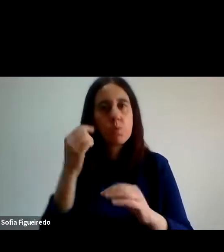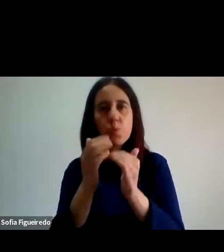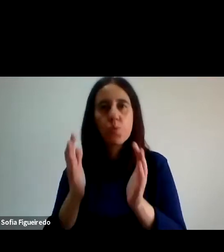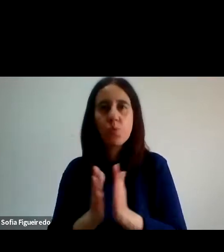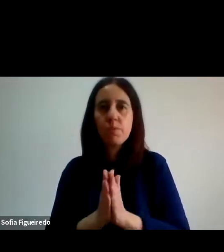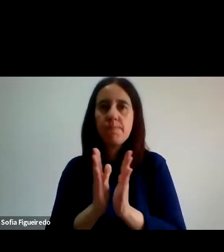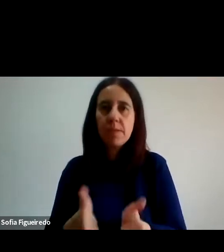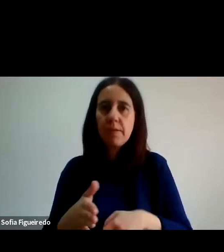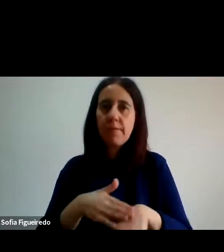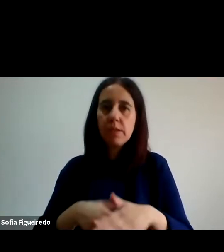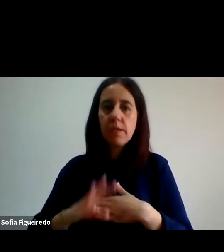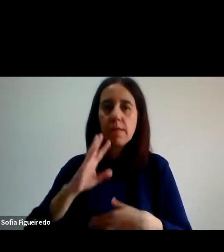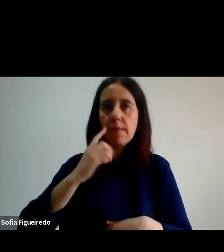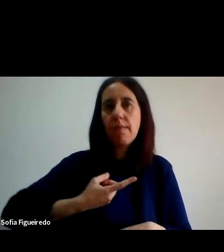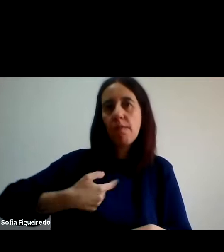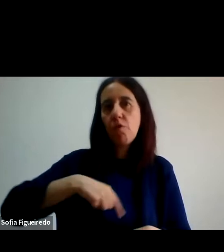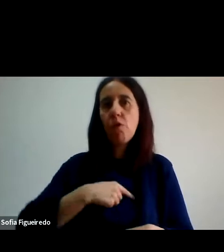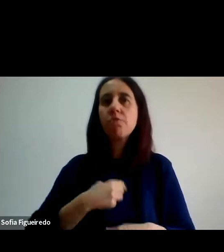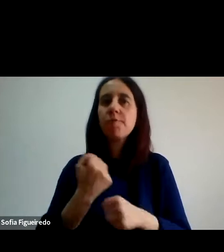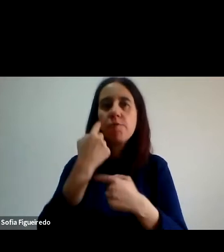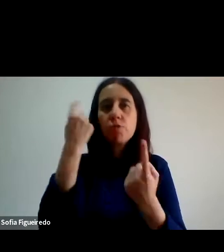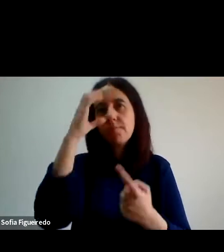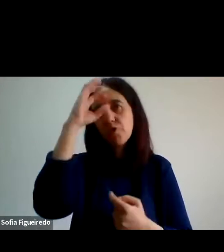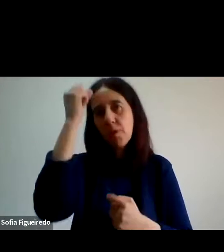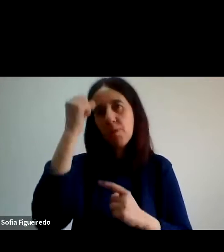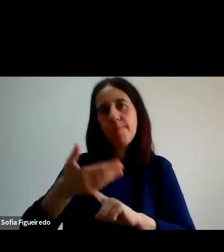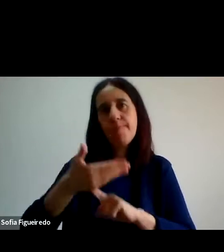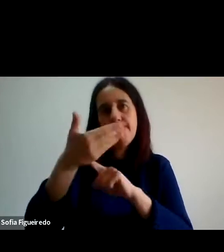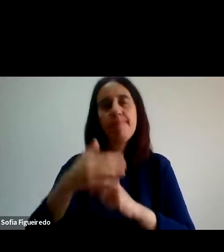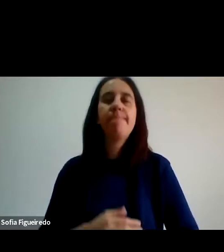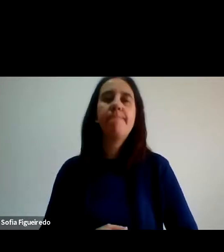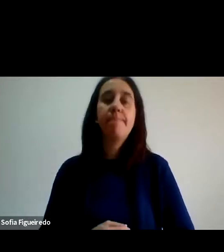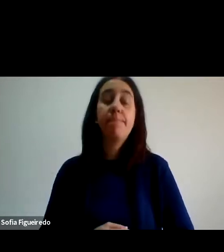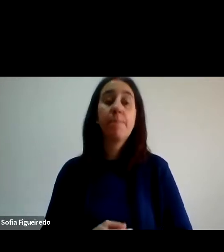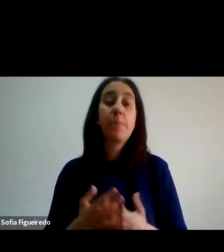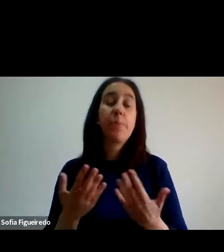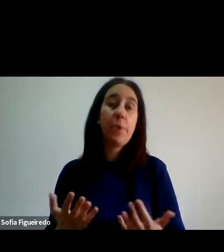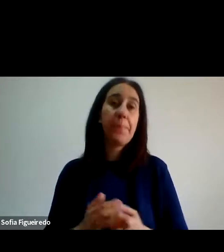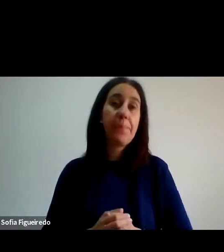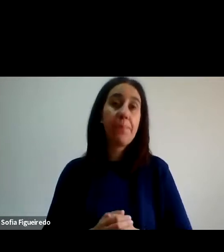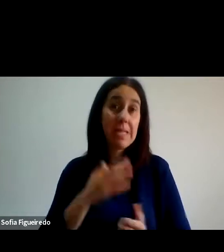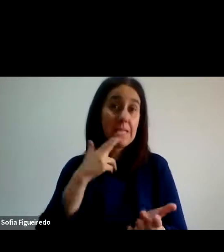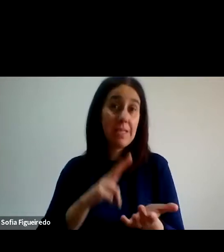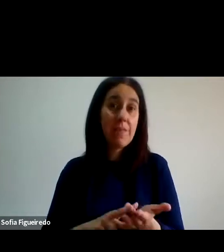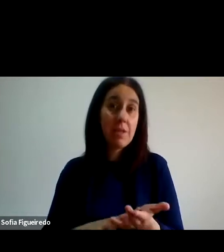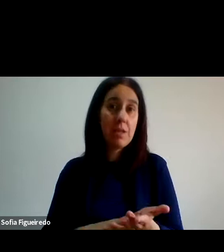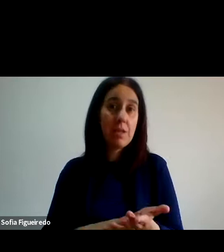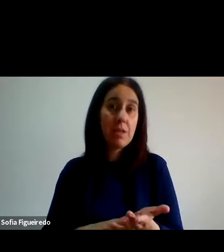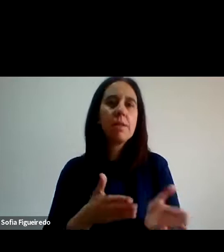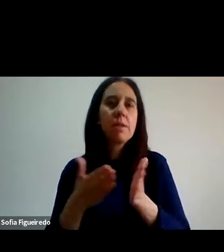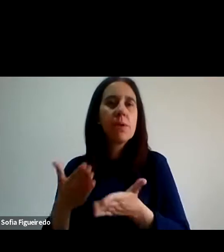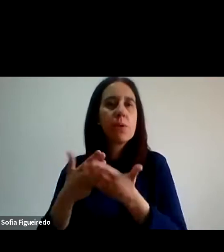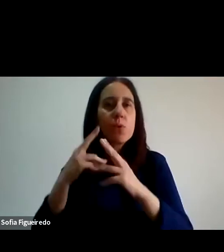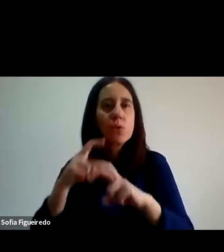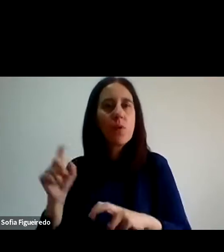fazer, é um dever nosso enquanto servidores do Estado. Ora, se isso é verdade, também há muitos estudos que